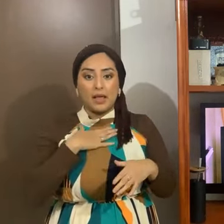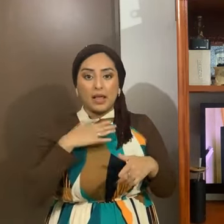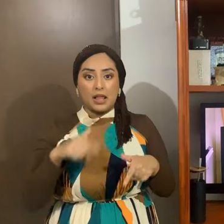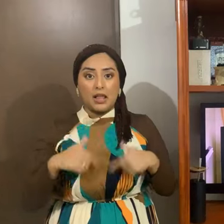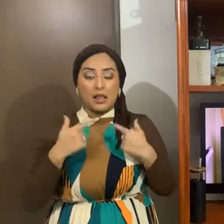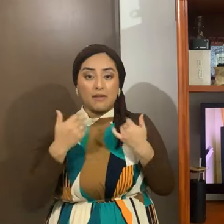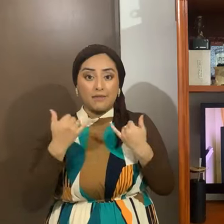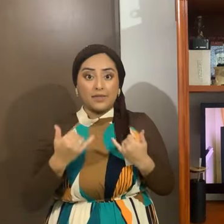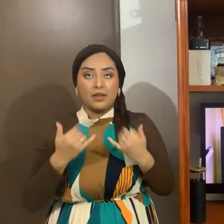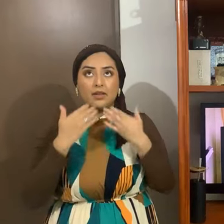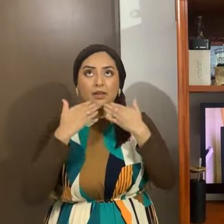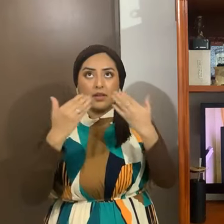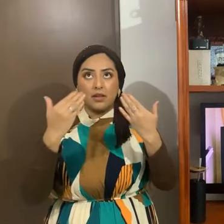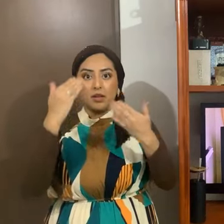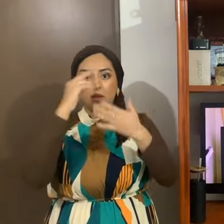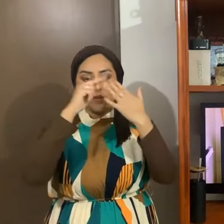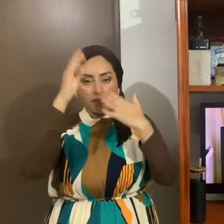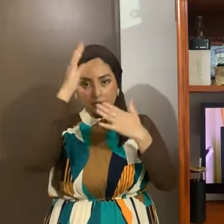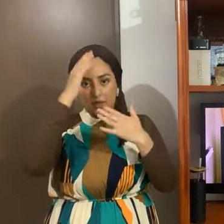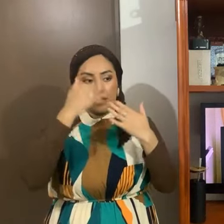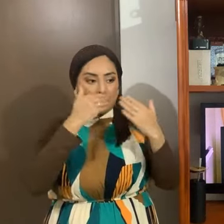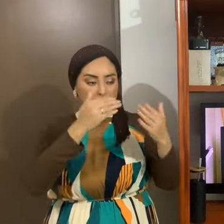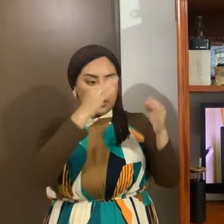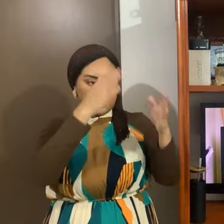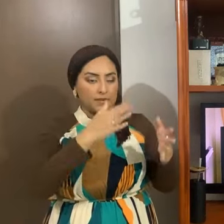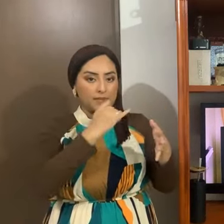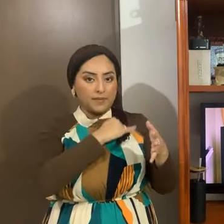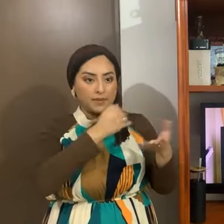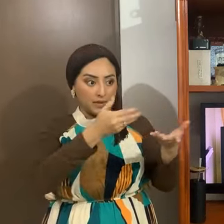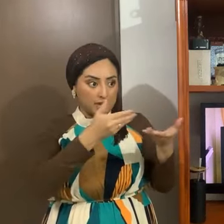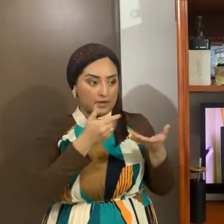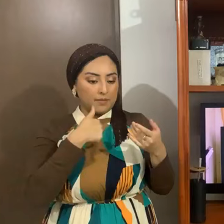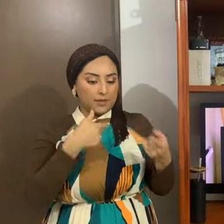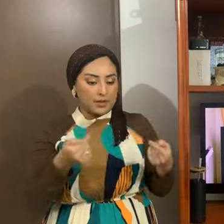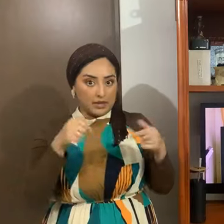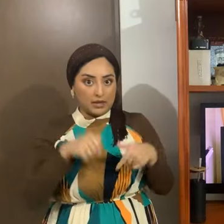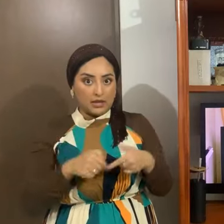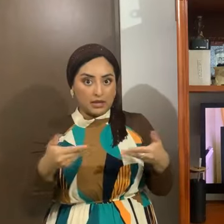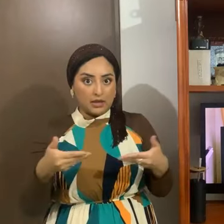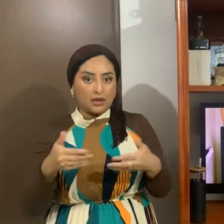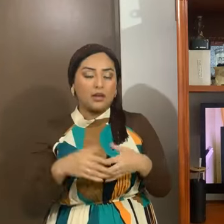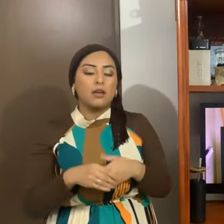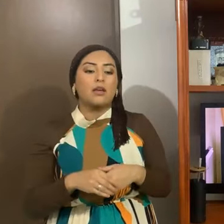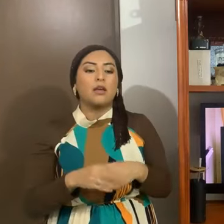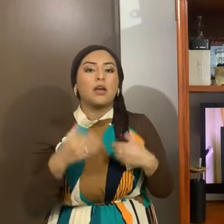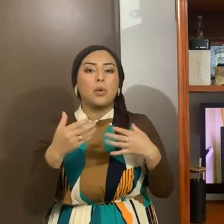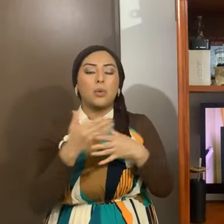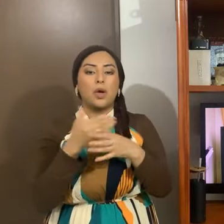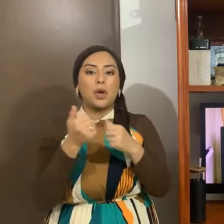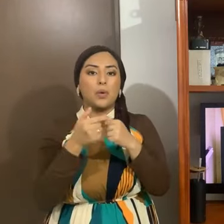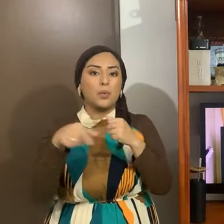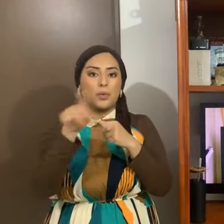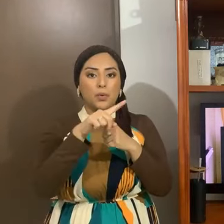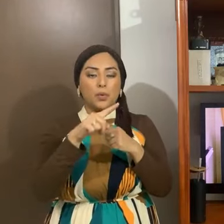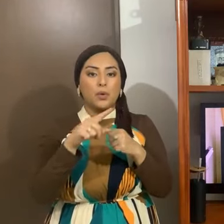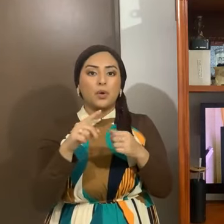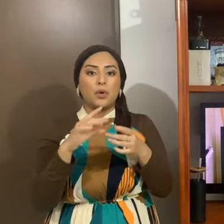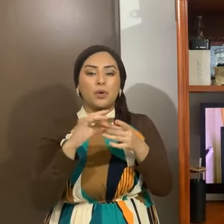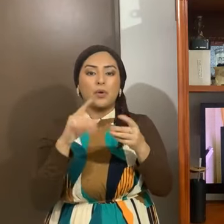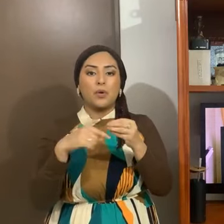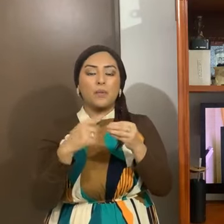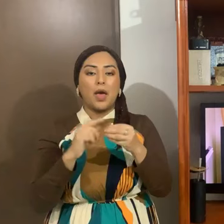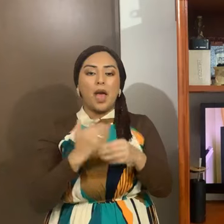hoy, gracias al Eterno y a nuestro amado Naví por la oportunidad que me da de estar aquí con ustedes, quiero compartirles si se trata de